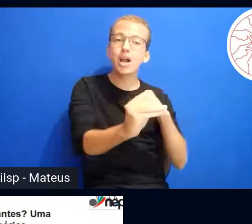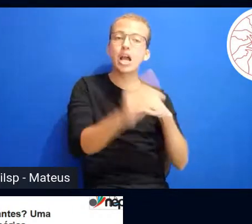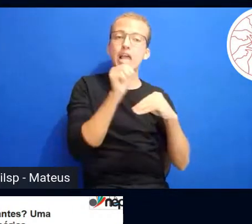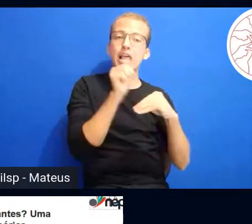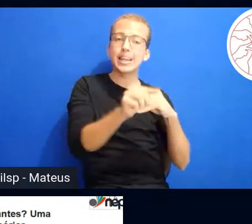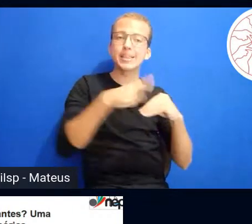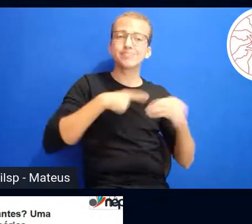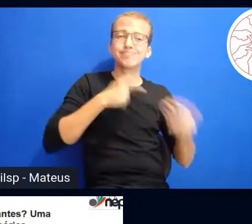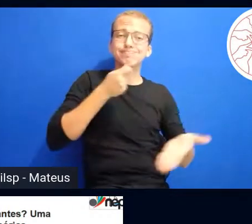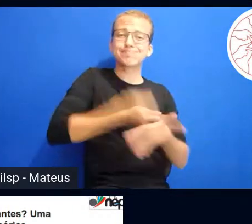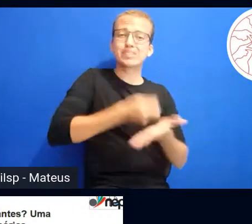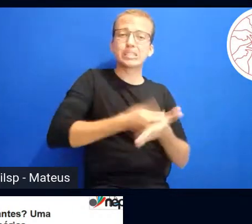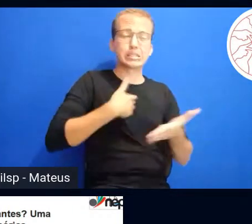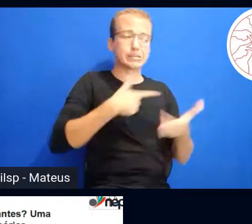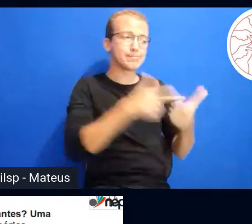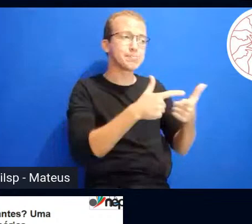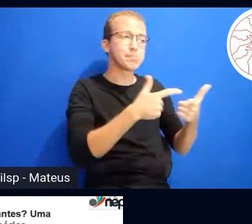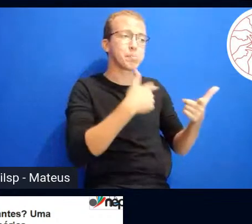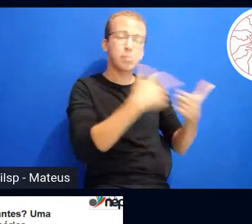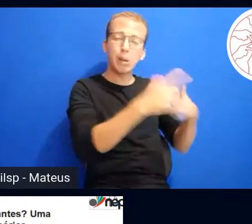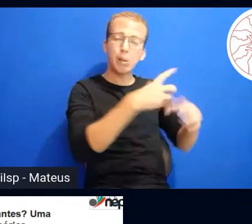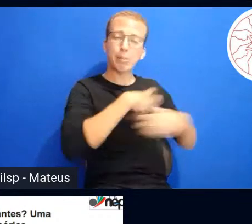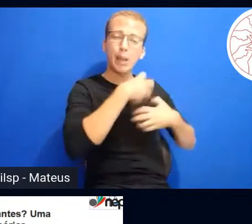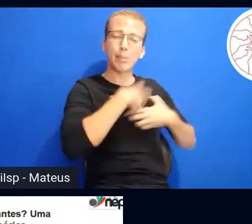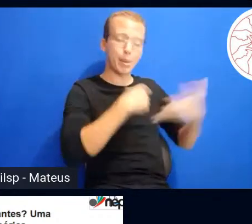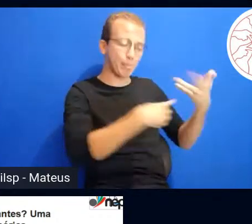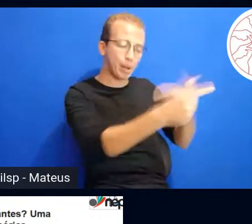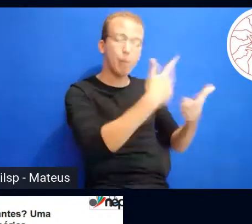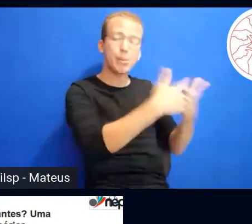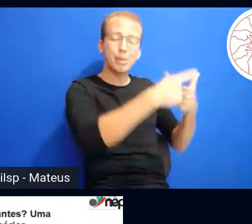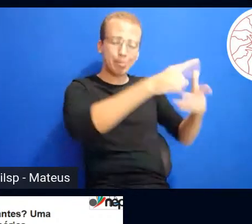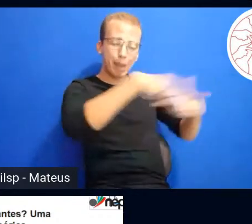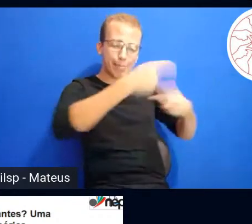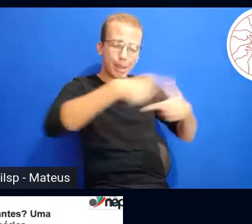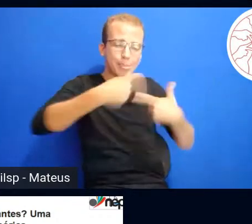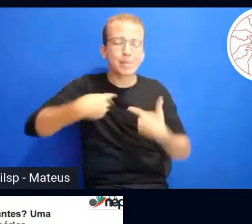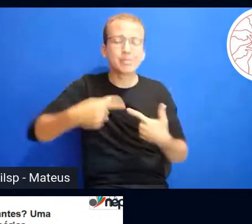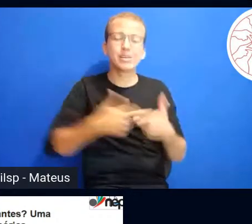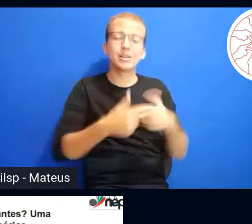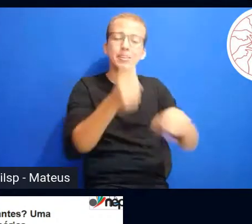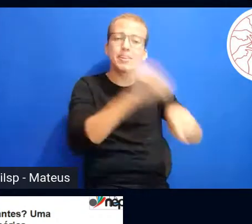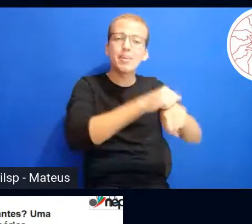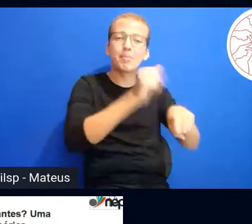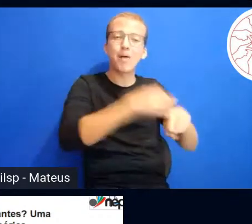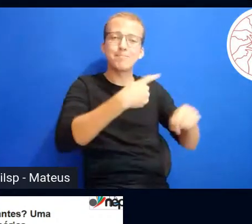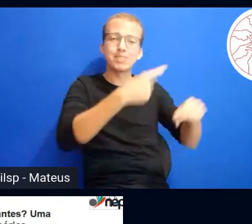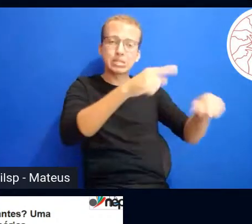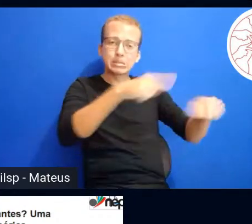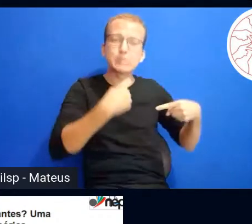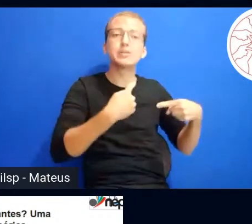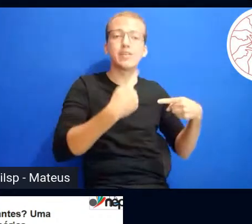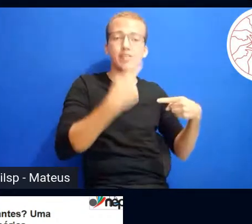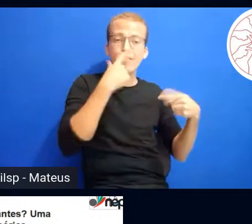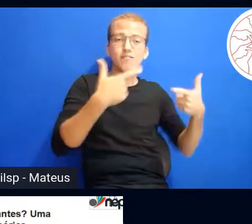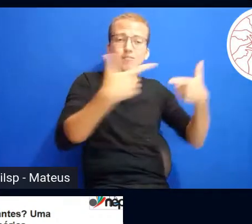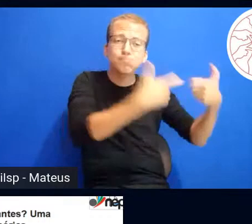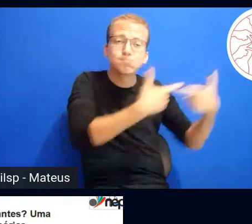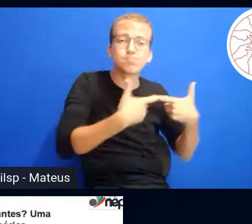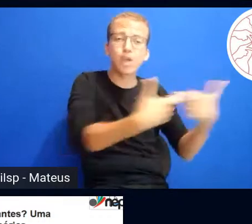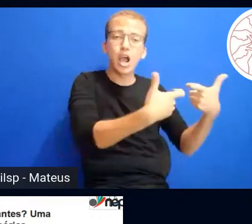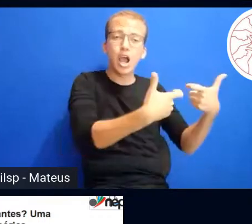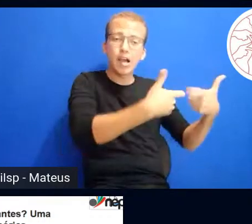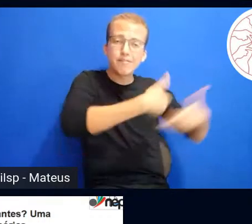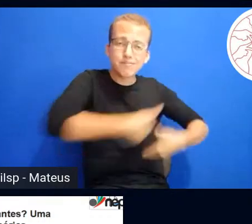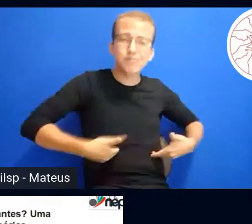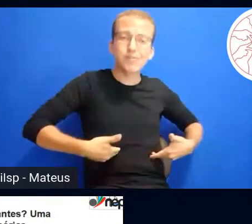forçados, né, devido a condições externas, como crises, perseguição, guerras, fome, né, e assim